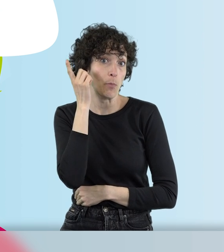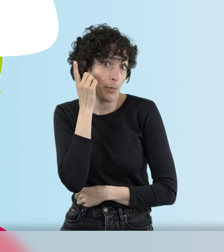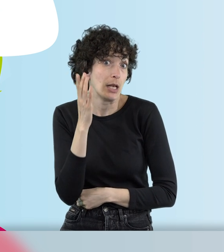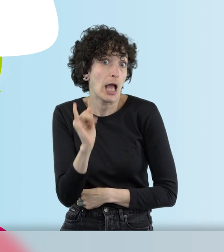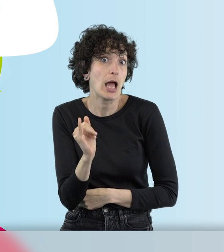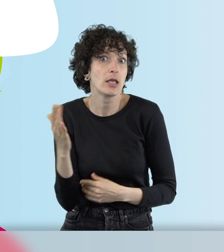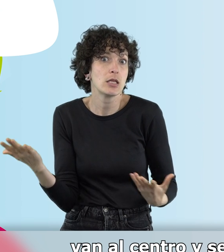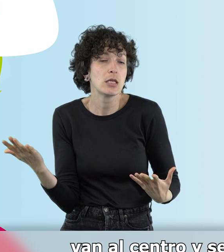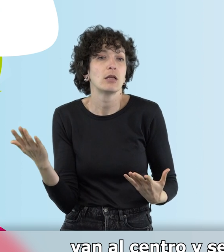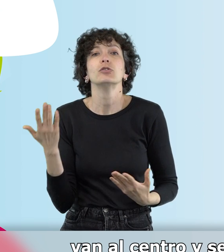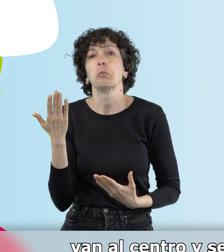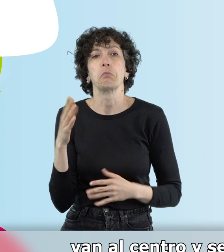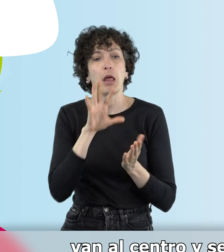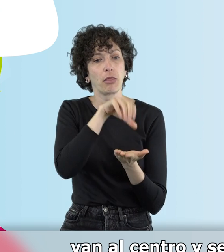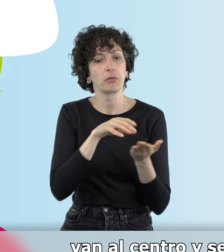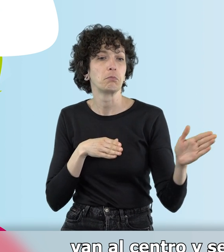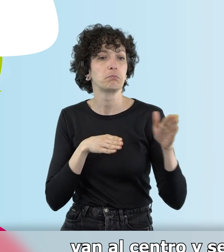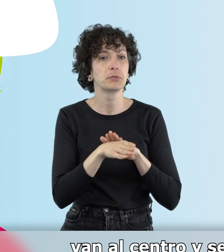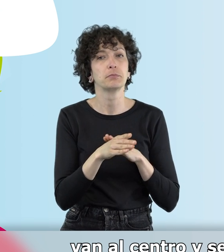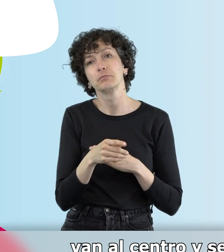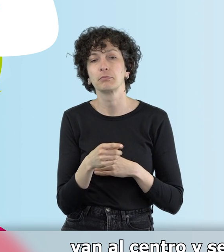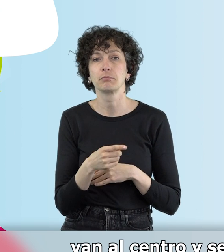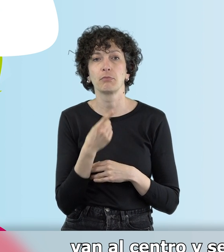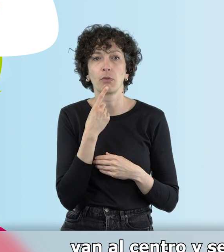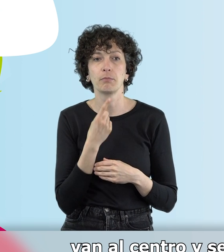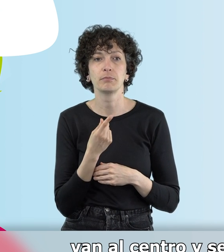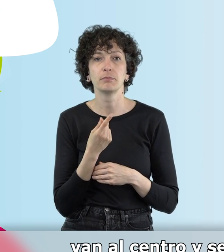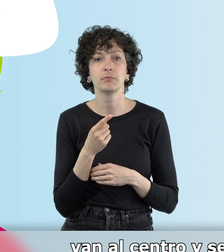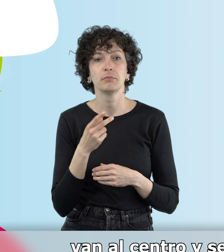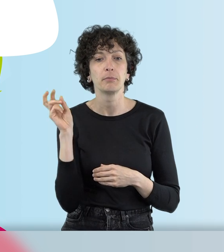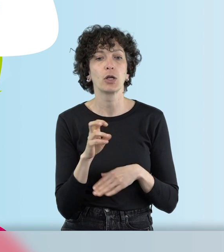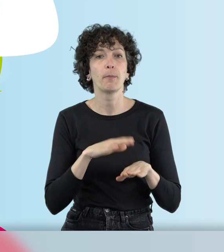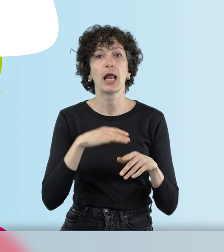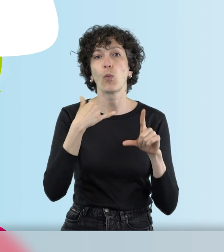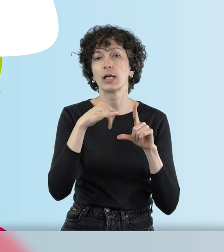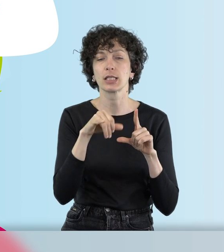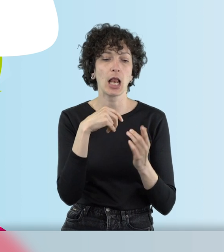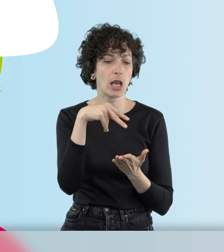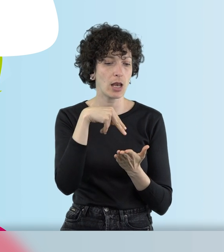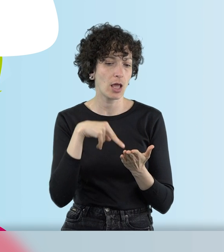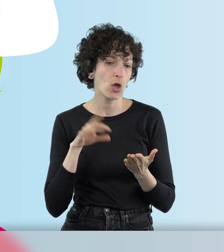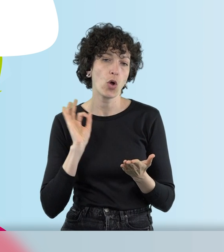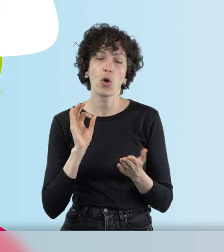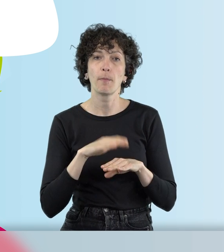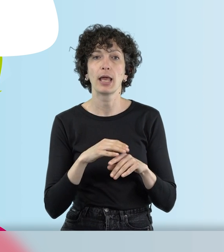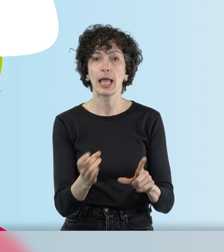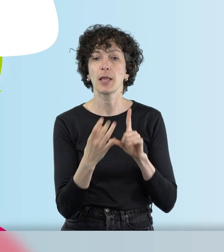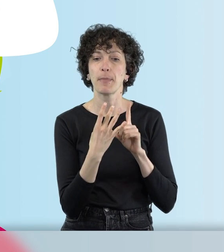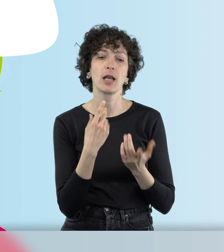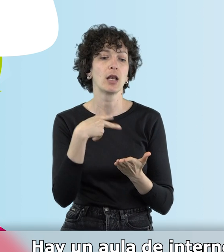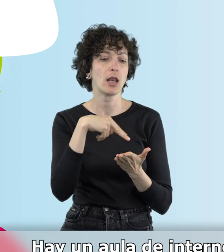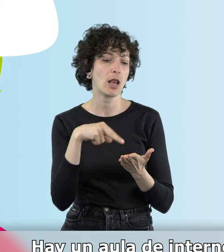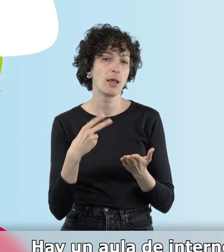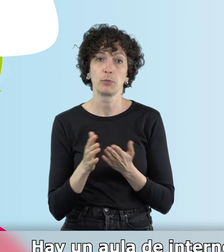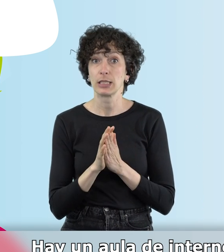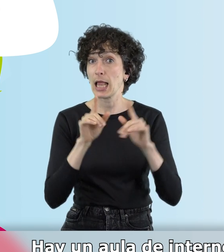nuevas tecnologías. Entonces, bueno, van al centro y, bueno, vengo a conectar, voy a leer los WhatsApp, voy a conectarme a leer correos y tal.